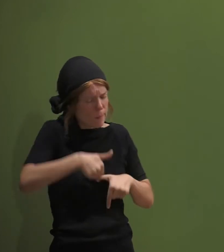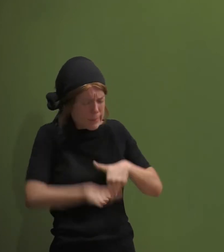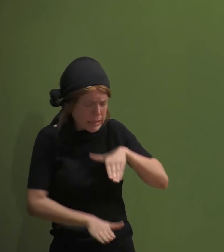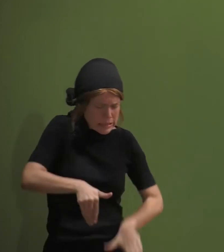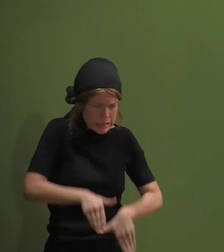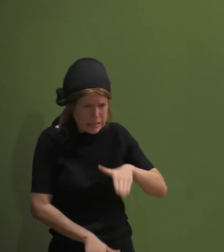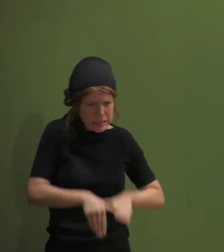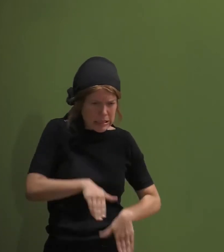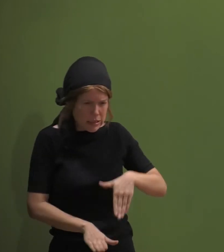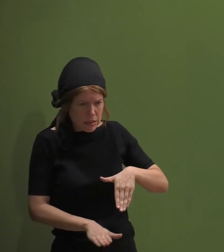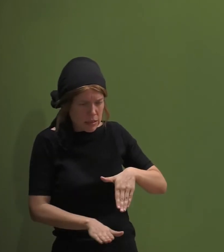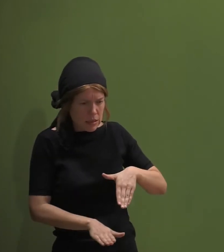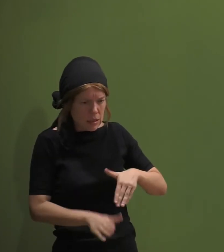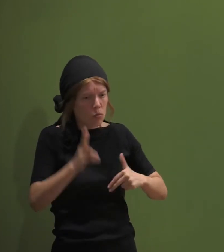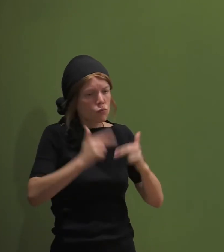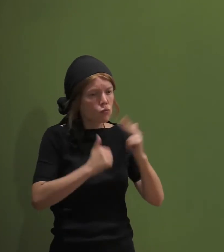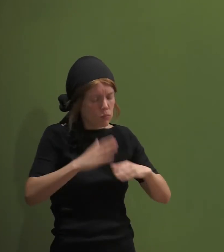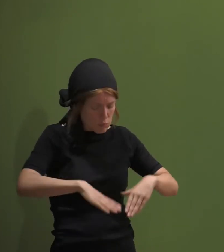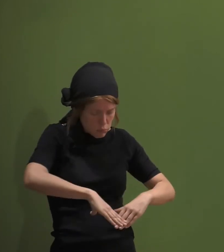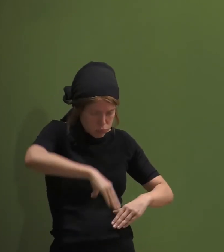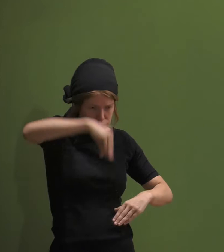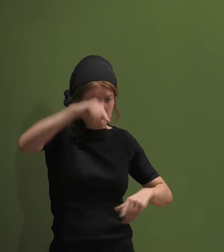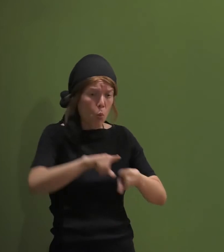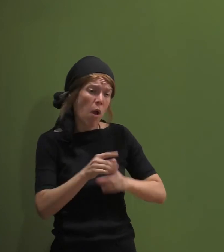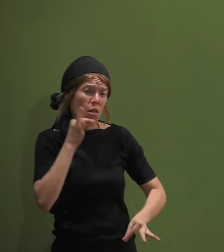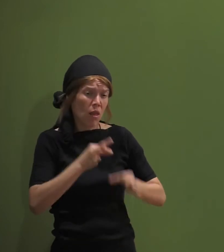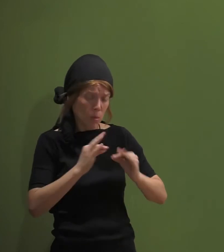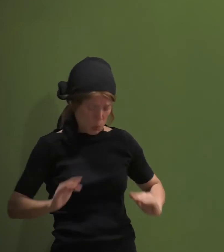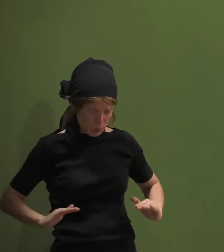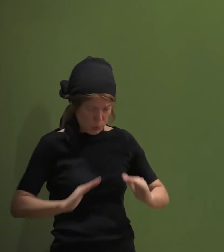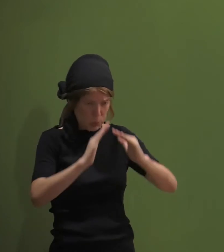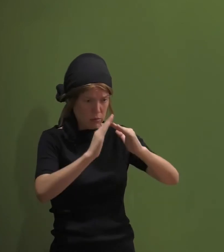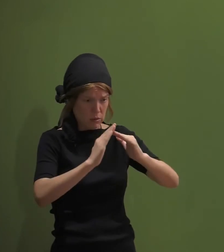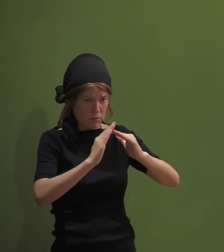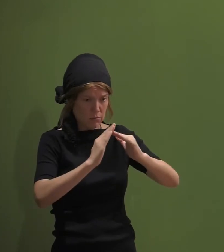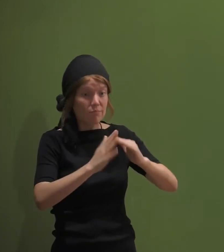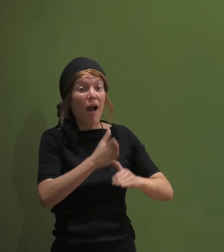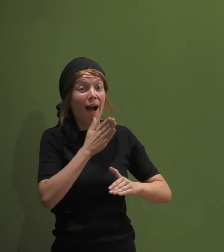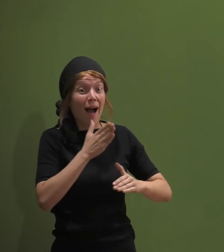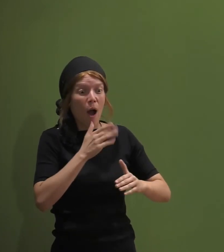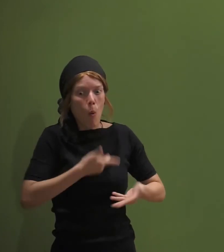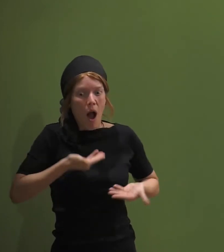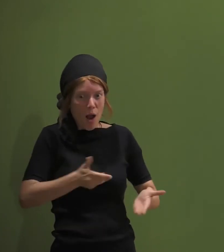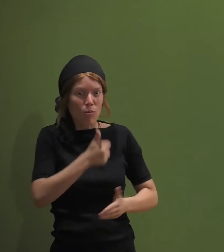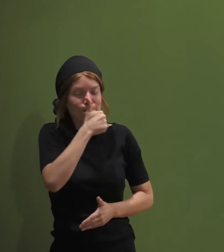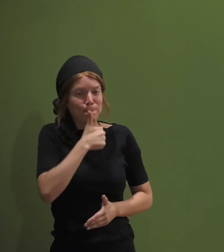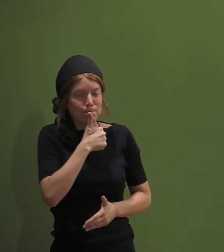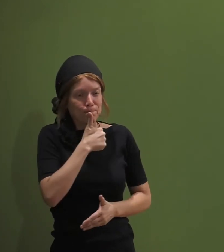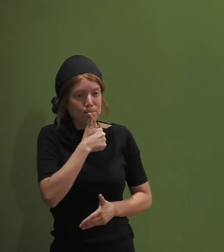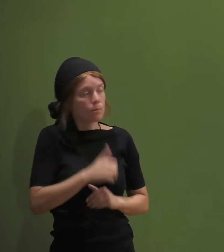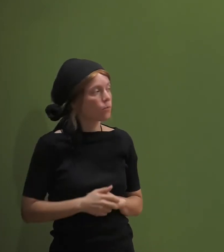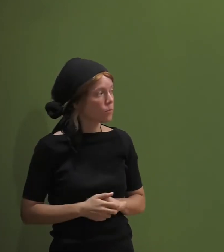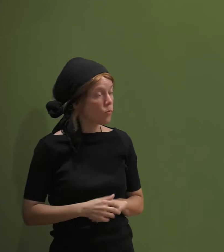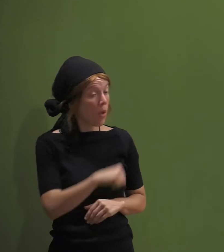pisando, se va construyendo una pirámide con racimos que se mantiene en pie por la compactación de la uva. Obviando el hecho de